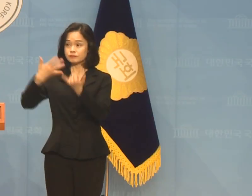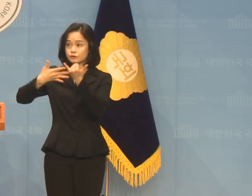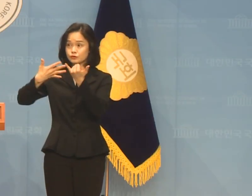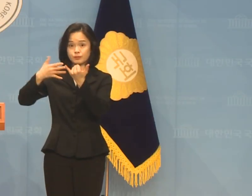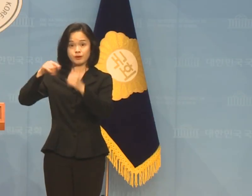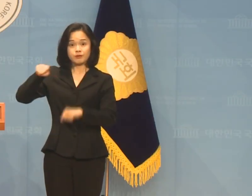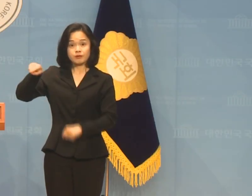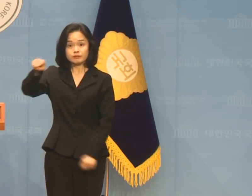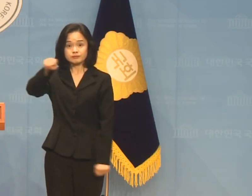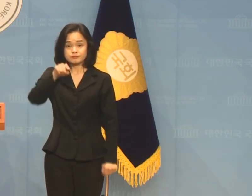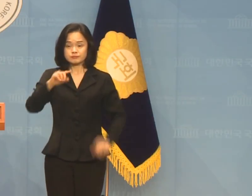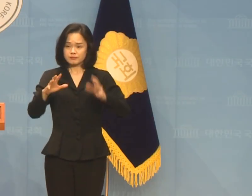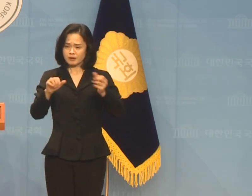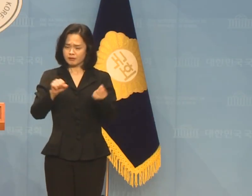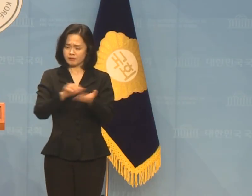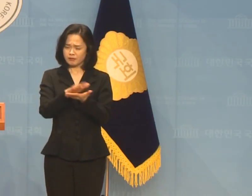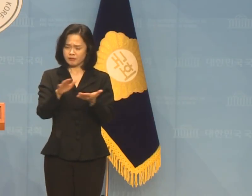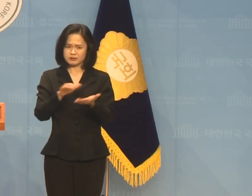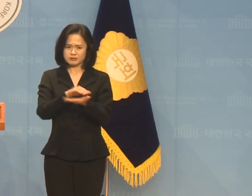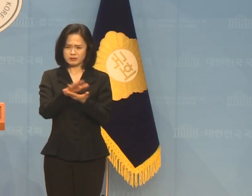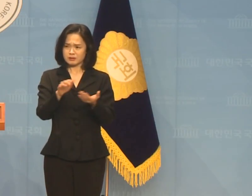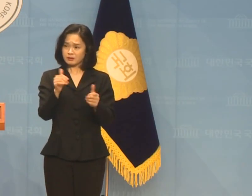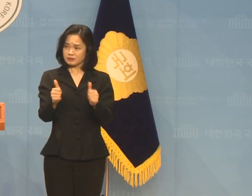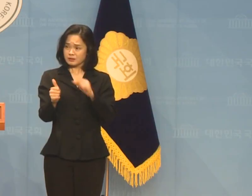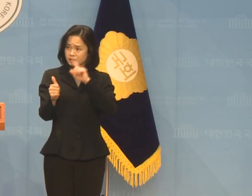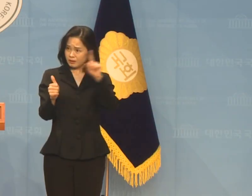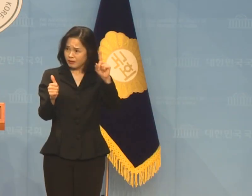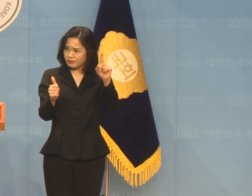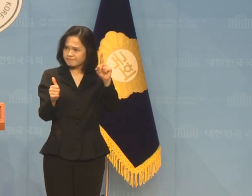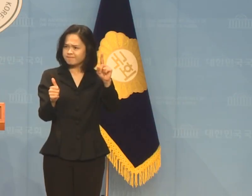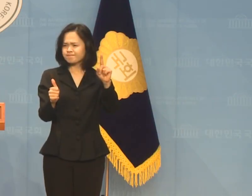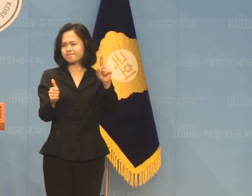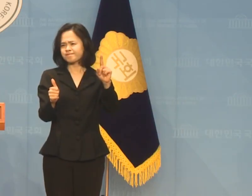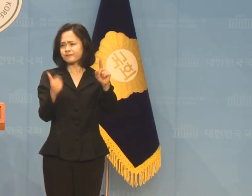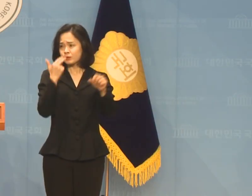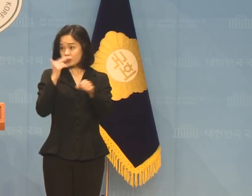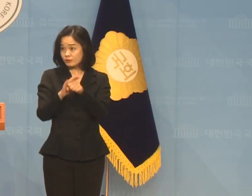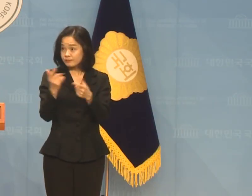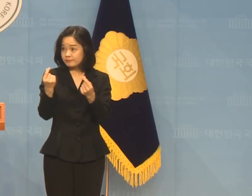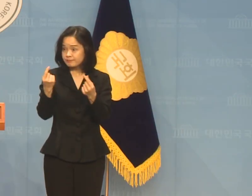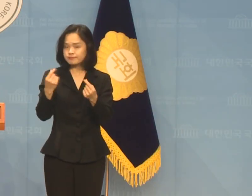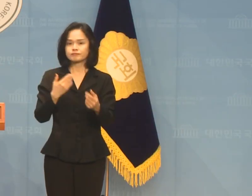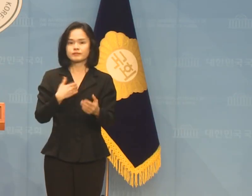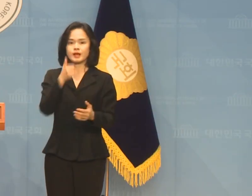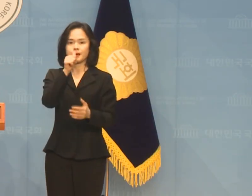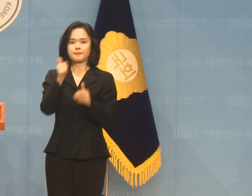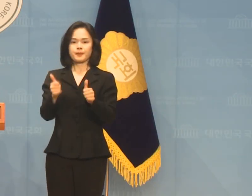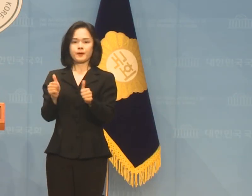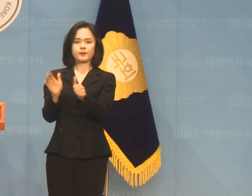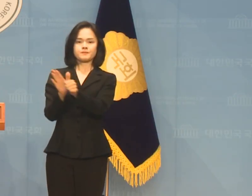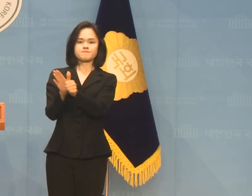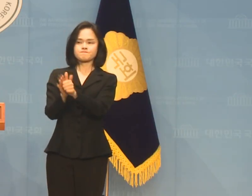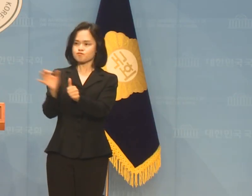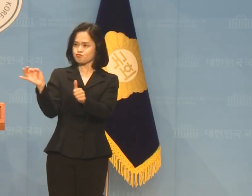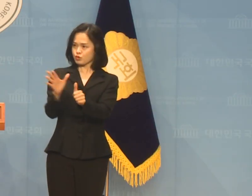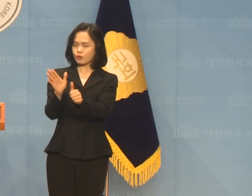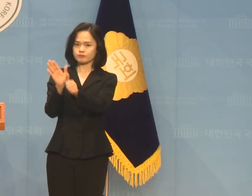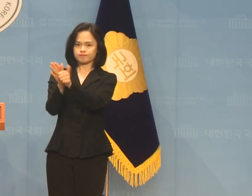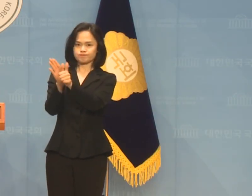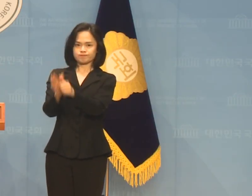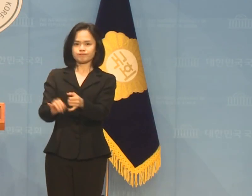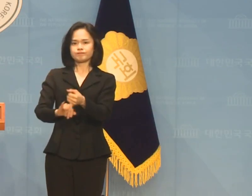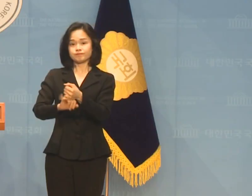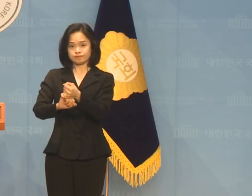유튜버들께서 원하시면 무료 변론을 해드릴 것입니다. 자유민주주의를 지키려는